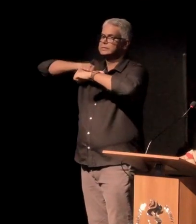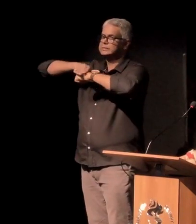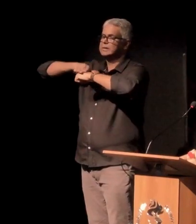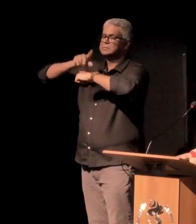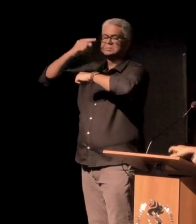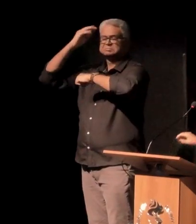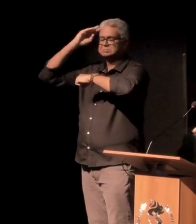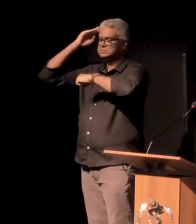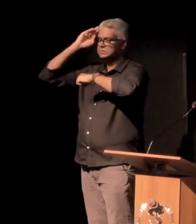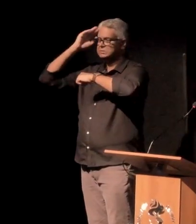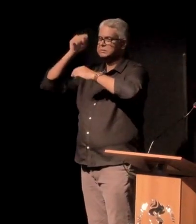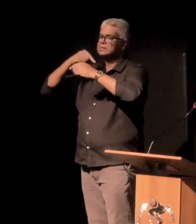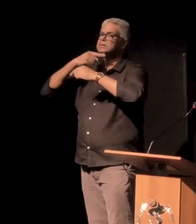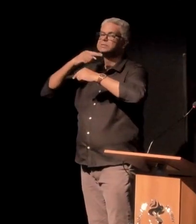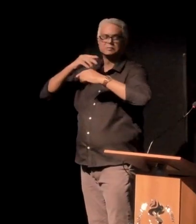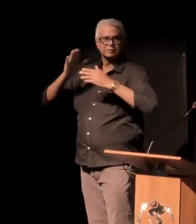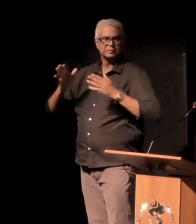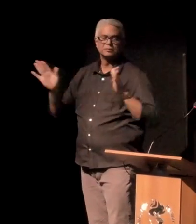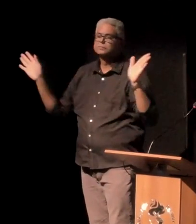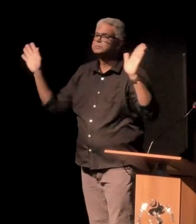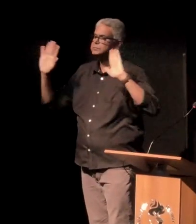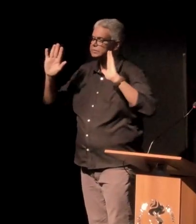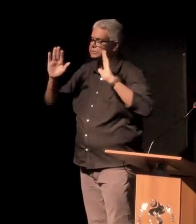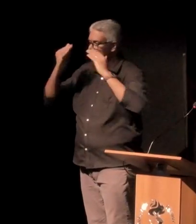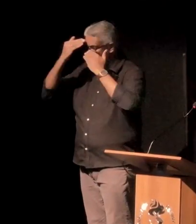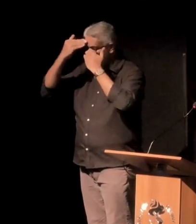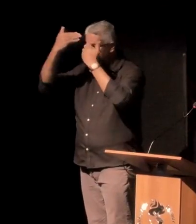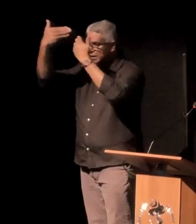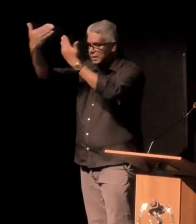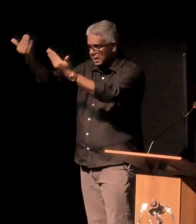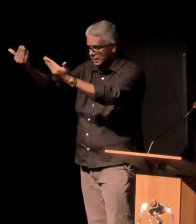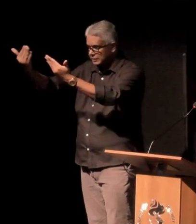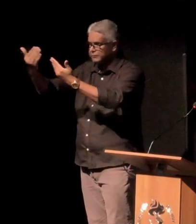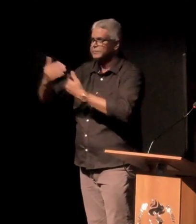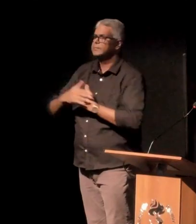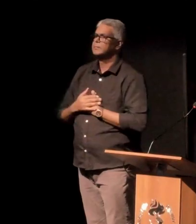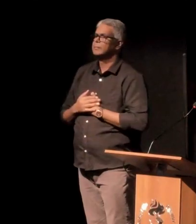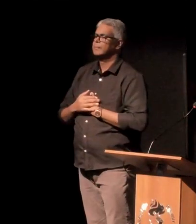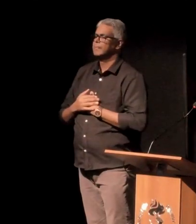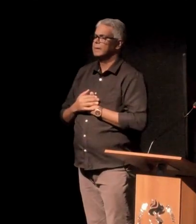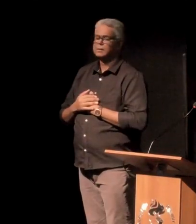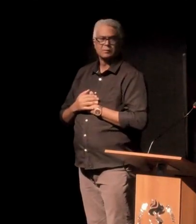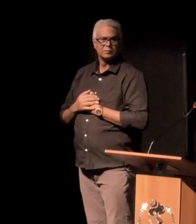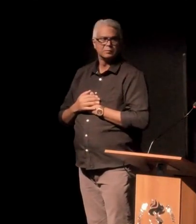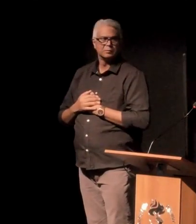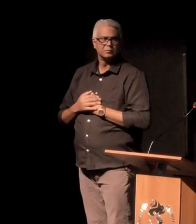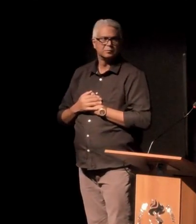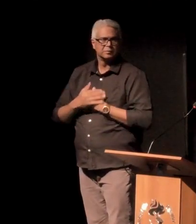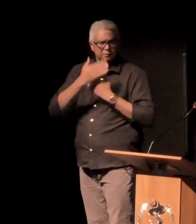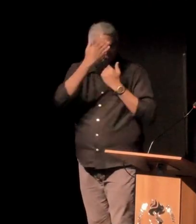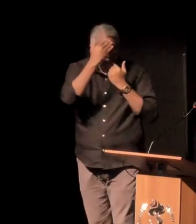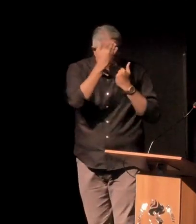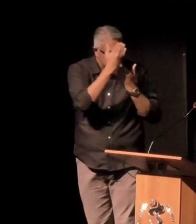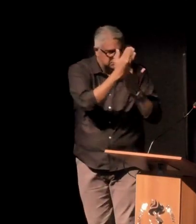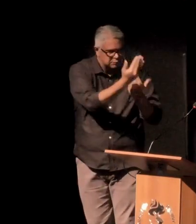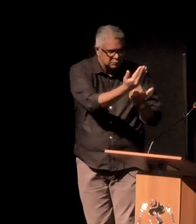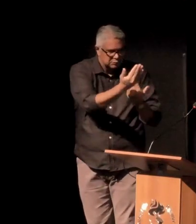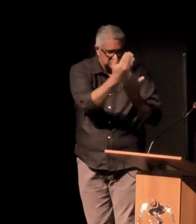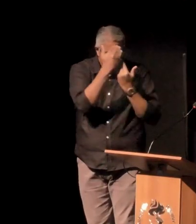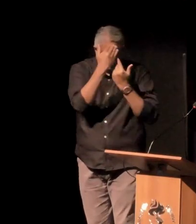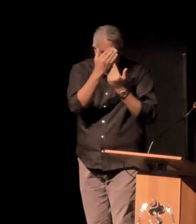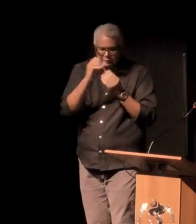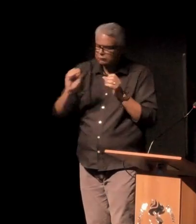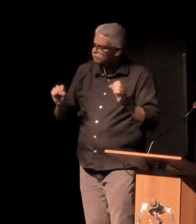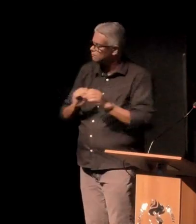essa questão aqui não tá bom gente super obrigada muito obrigada acho que foi muito